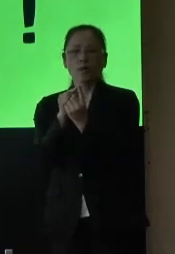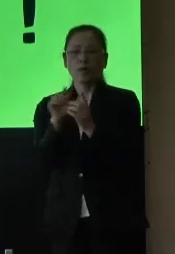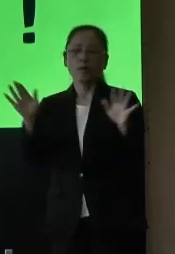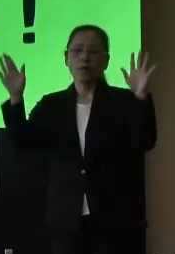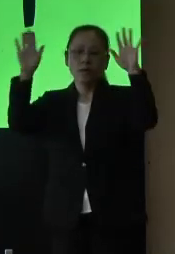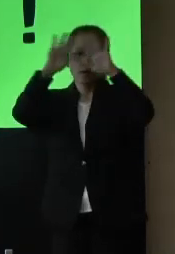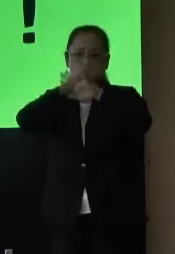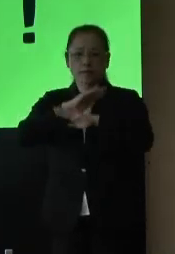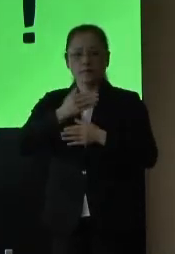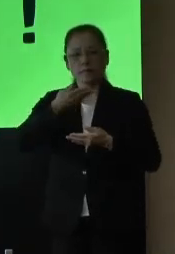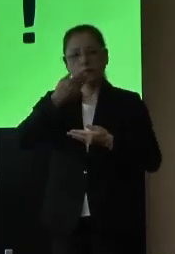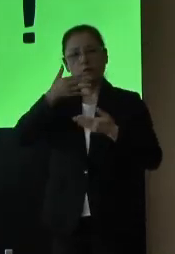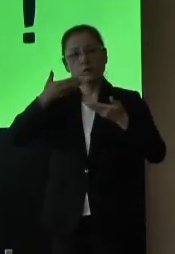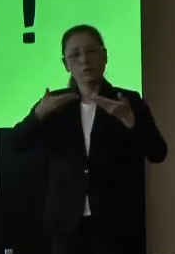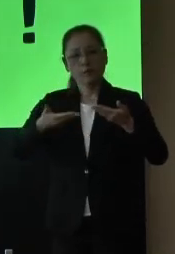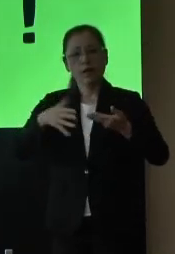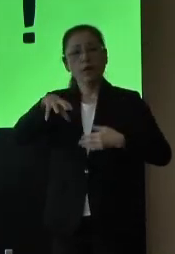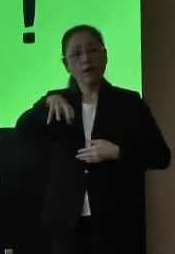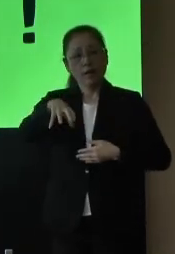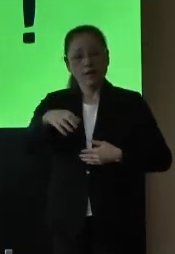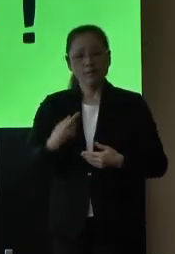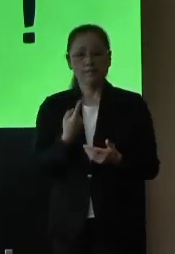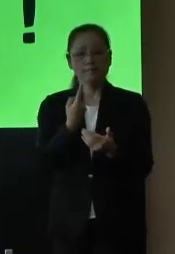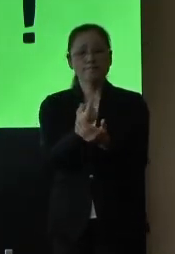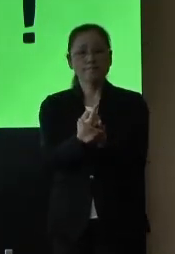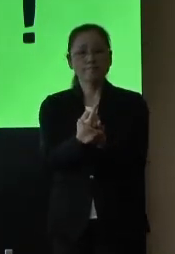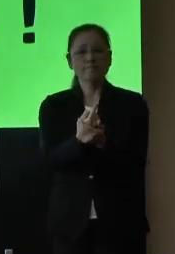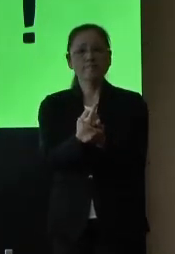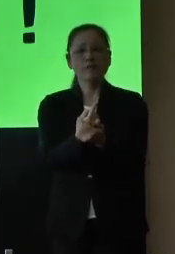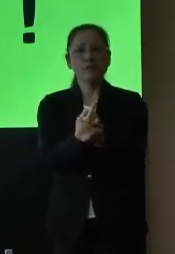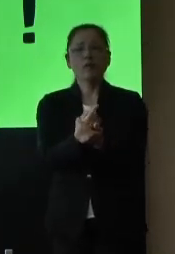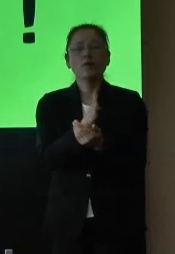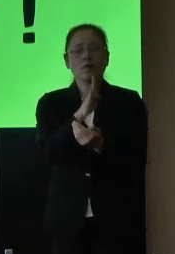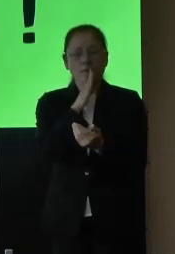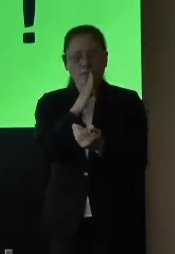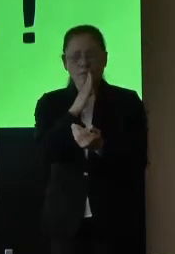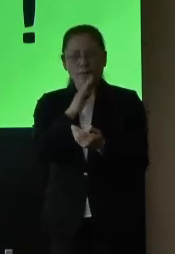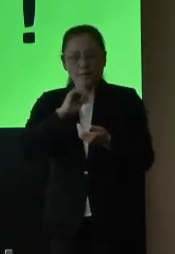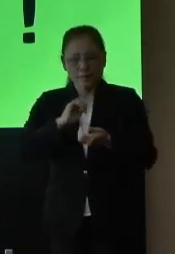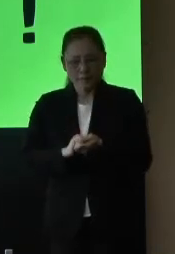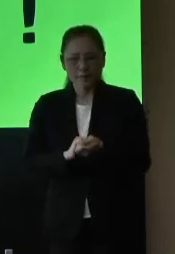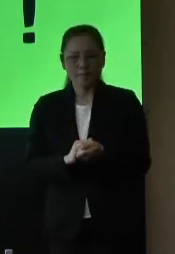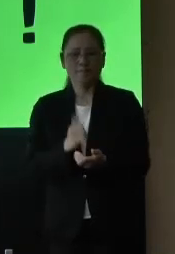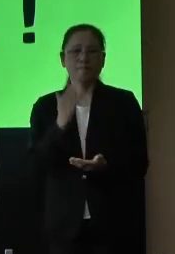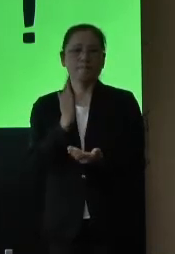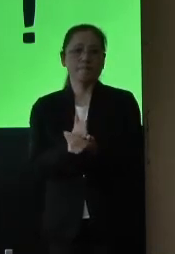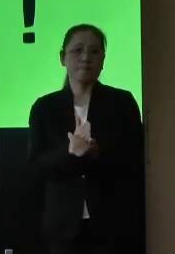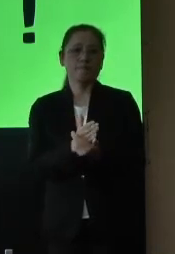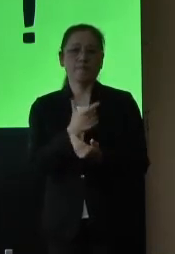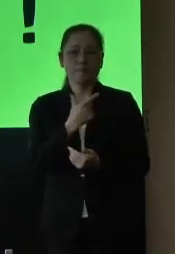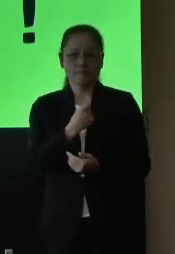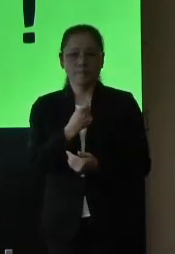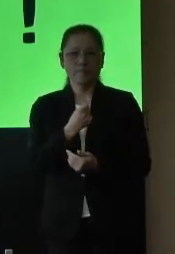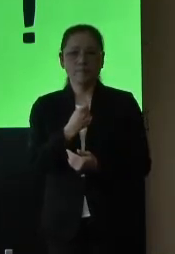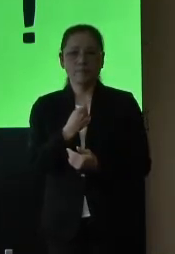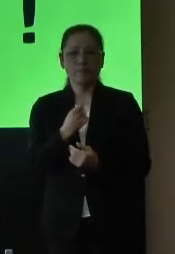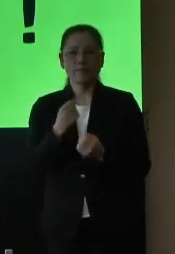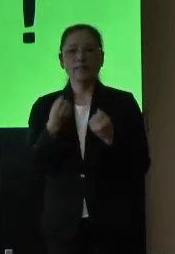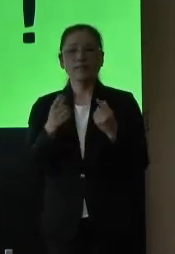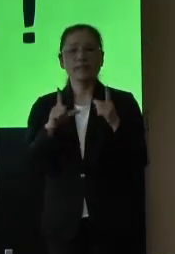夜間の会食等への参加は、本当に厳に慎んでいただき、新型コロナウイル